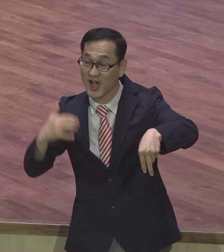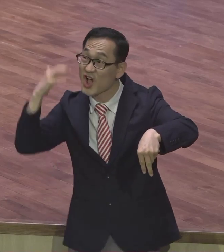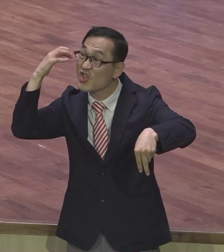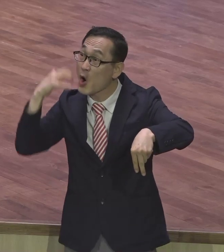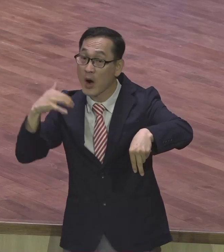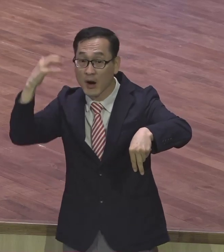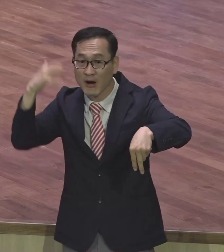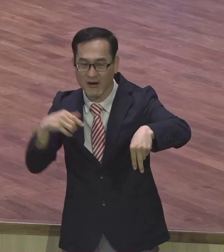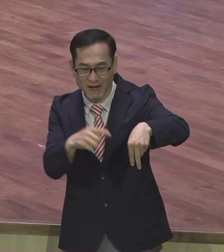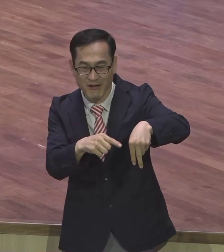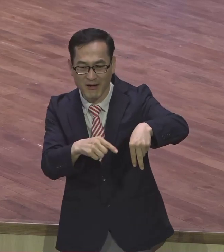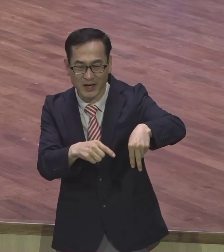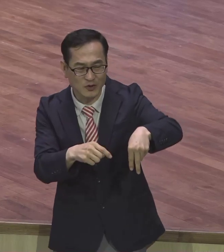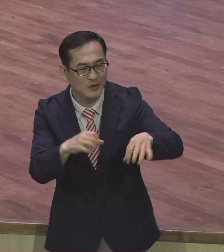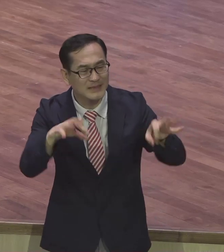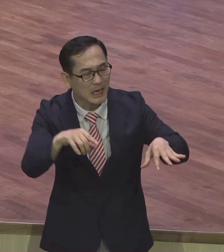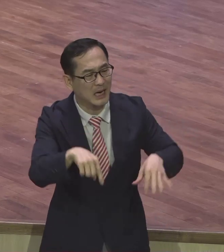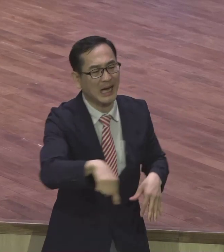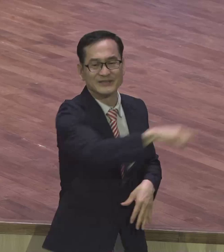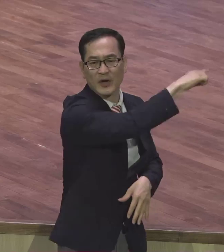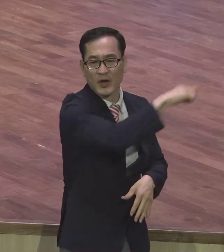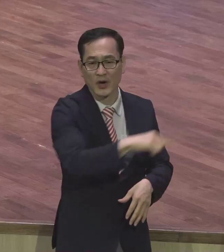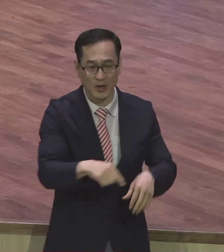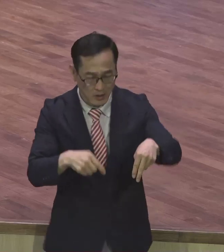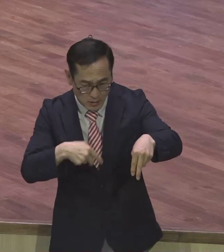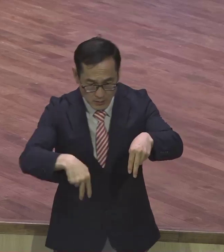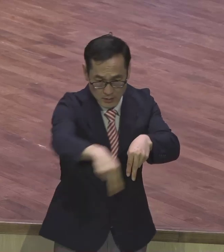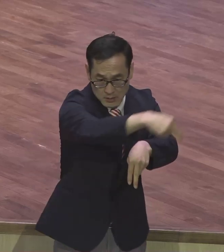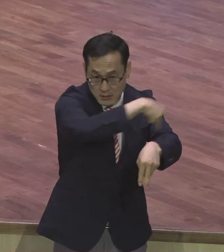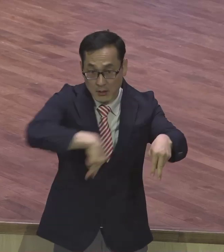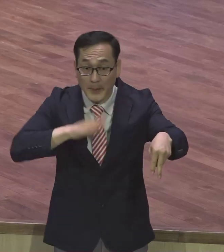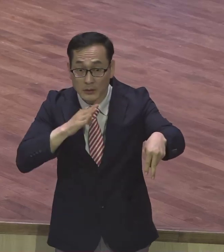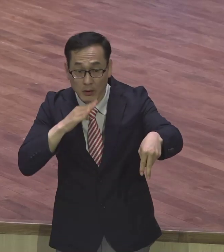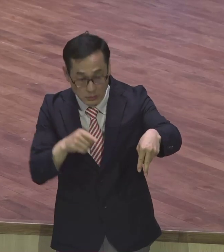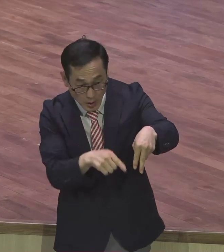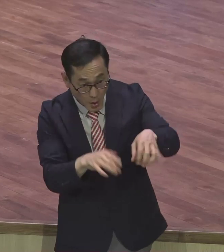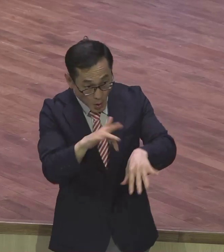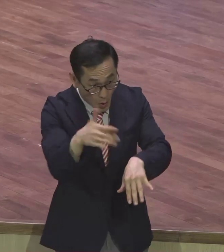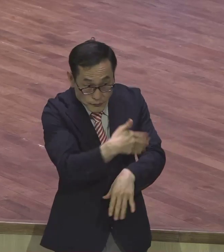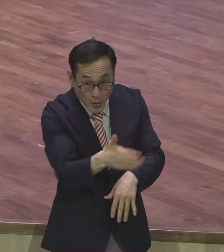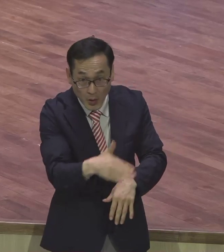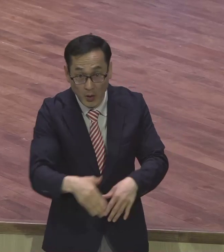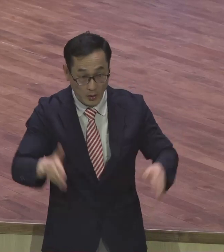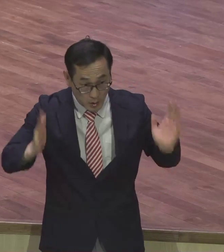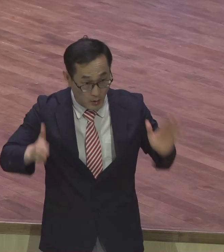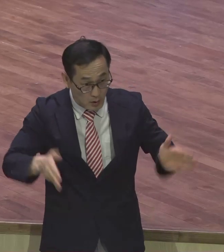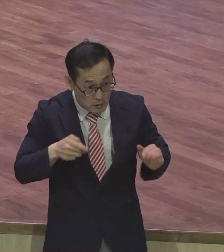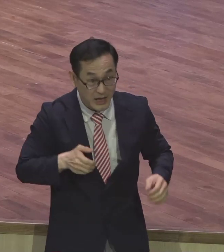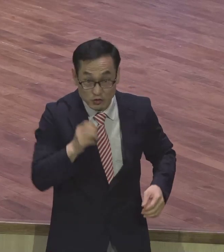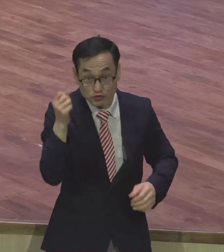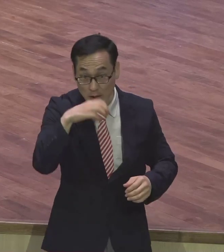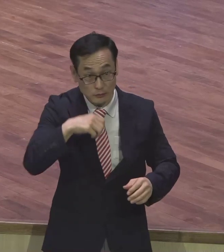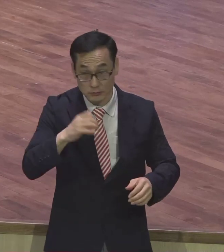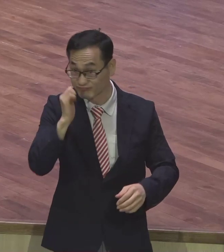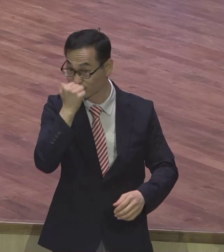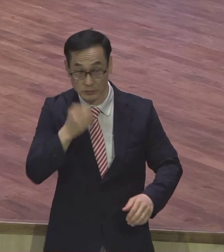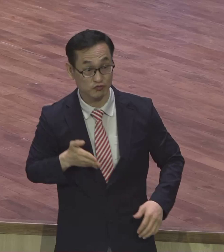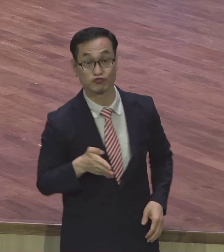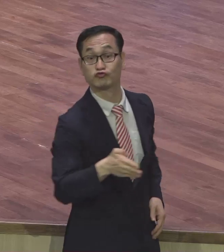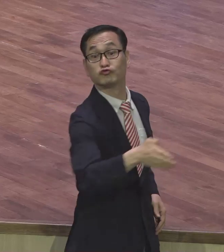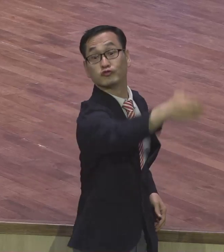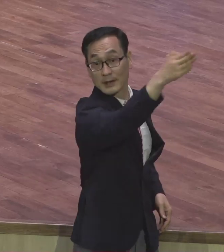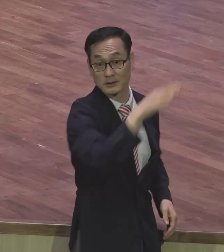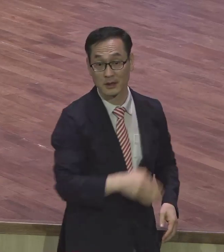없는 거예요. 나는 그것도 모르고 막 달렸는데 한참 가다 보니까 이리 와 여기야 그러더라고 이미 다